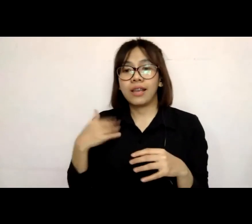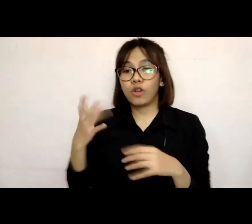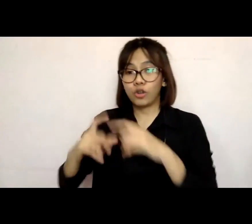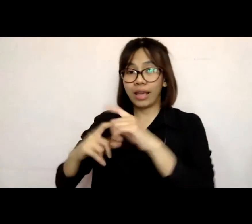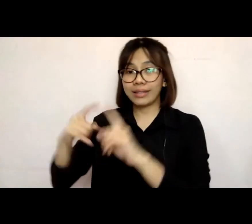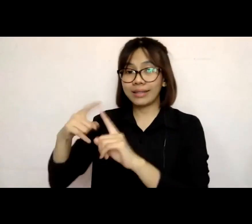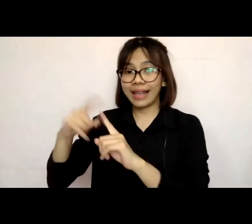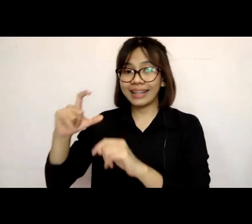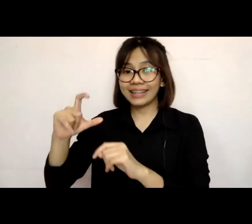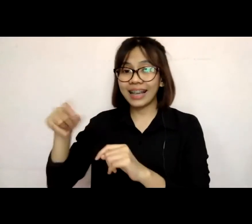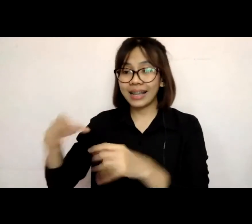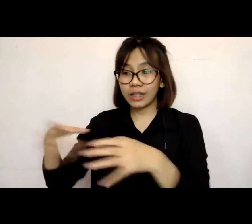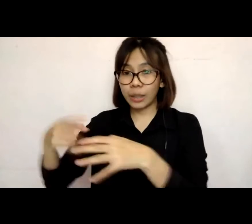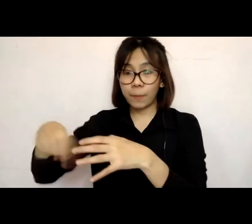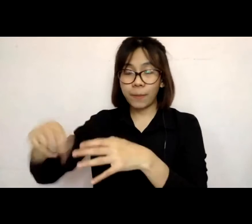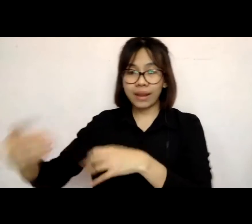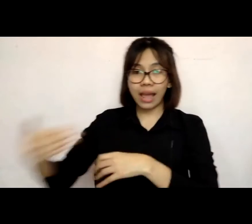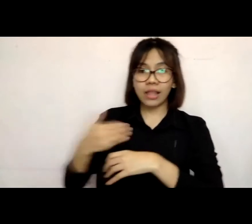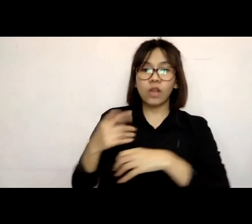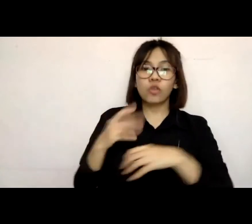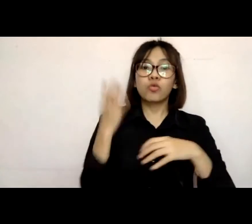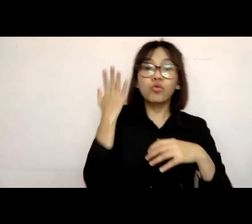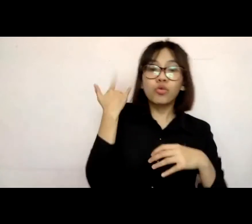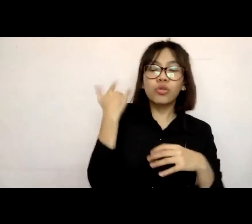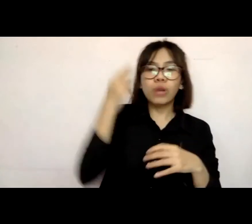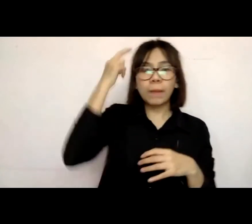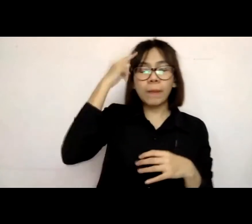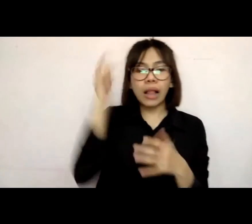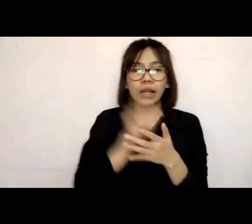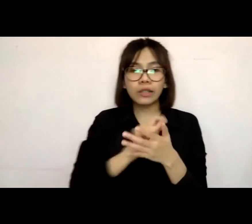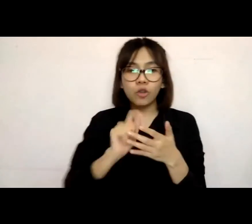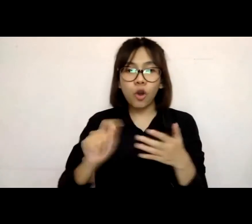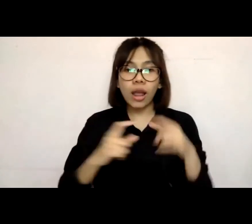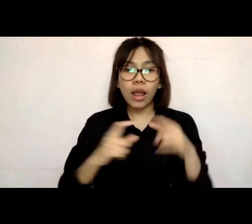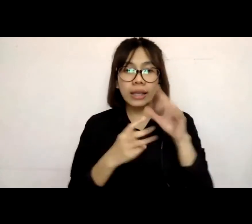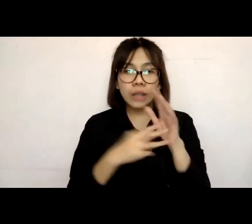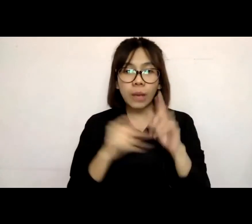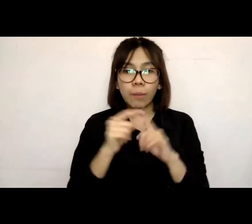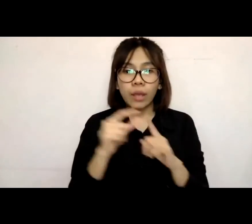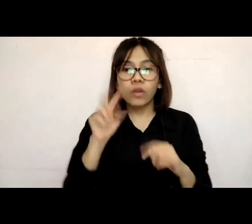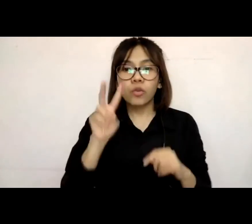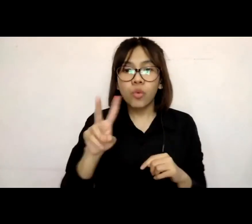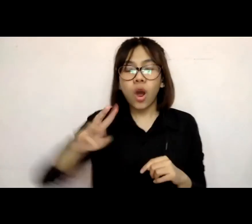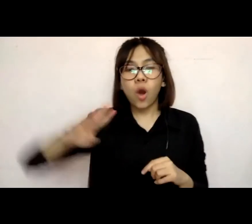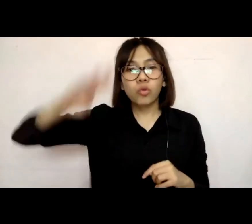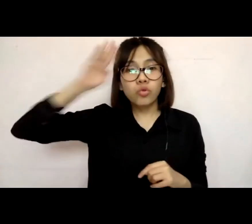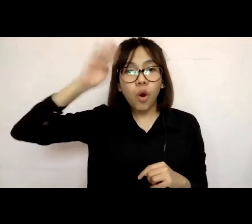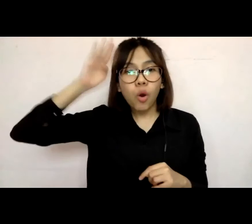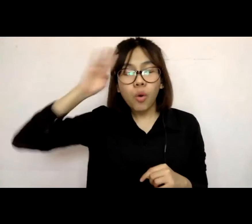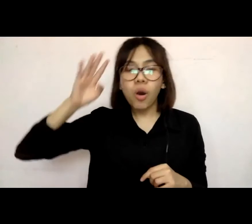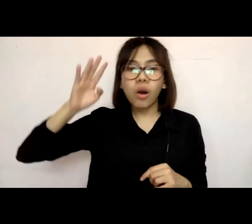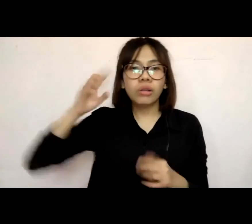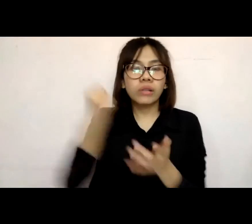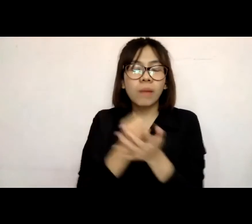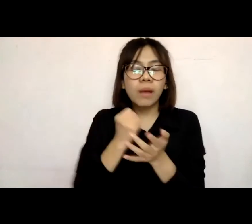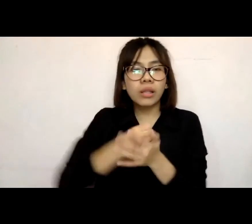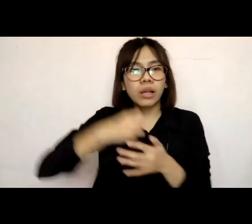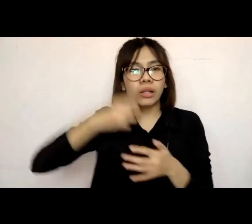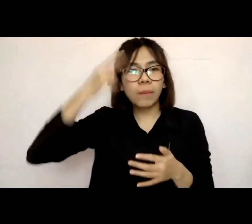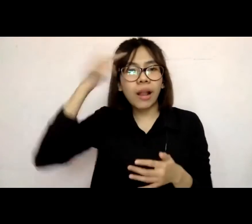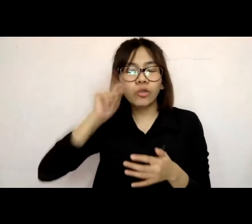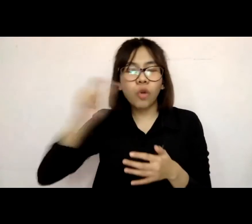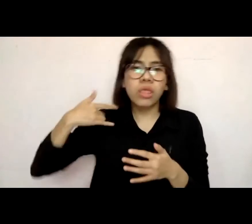pembelajaran yang responsif gender. Pembelajaran yang responsif gender itu guru harus memperhatikan berbagai pendekatan